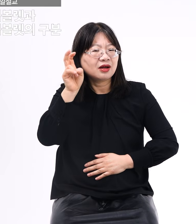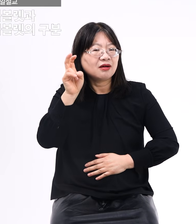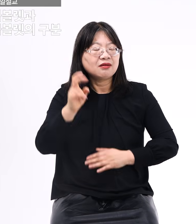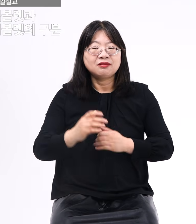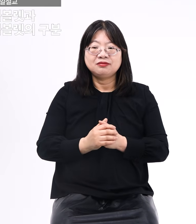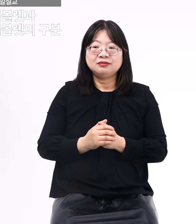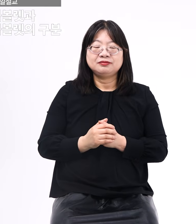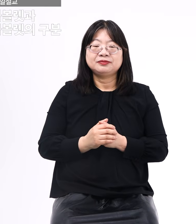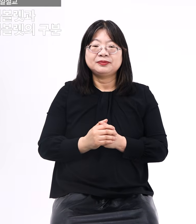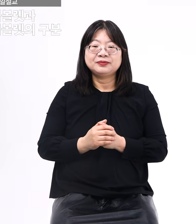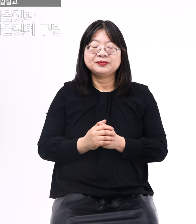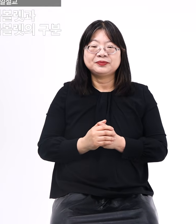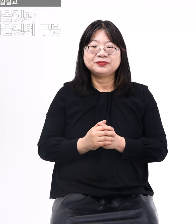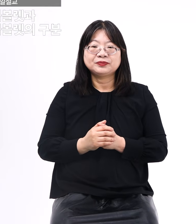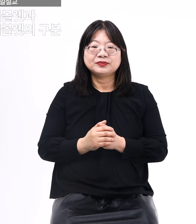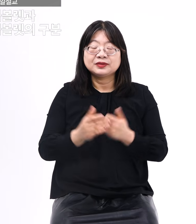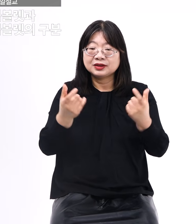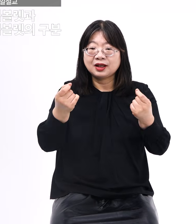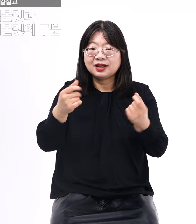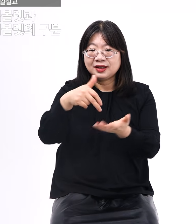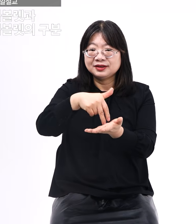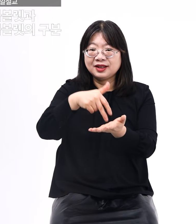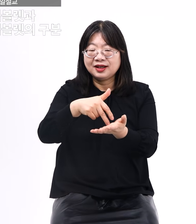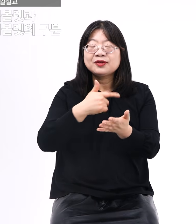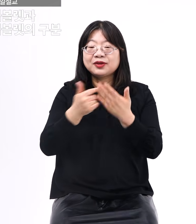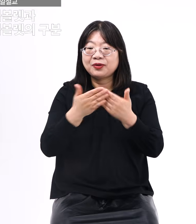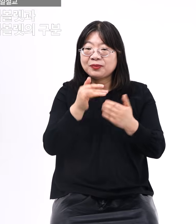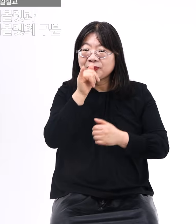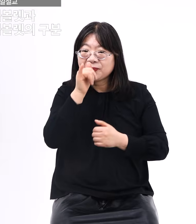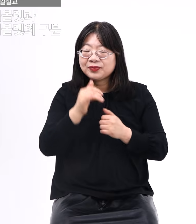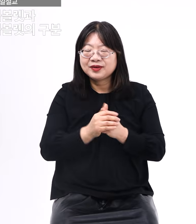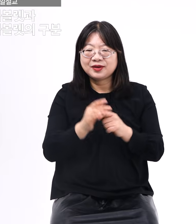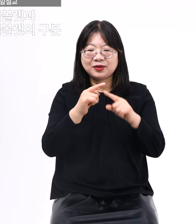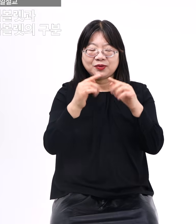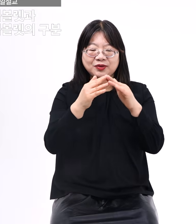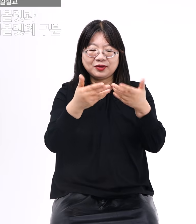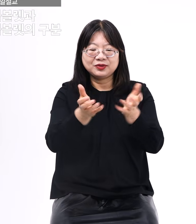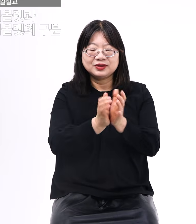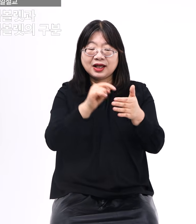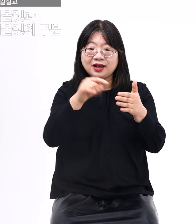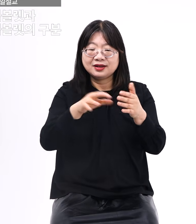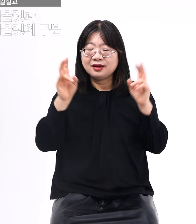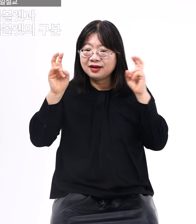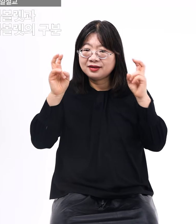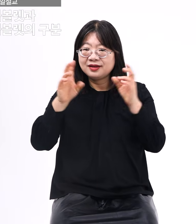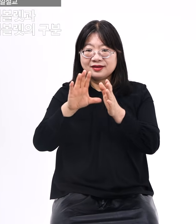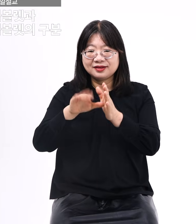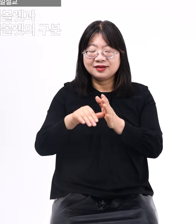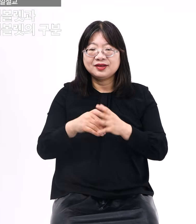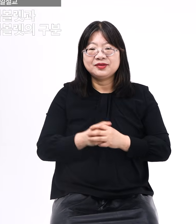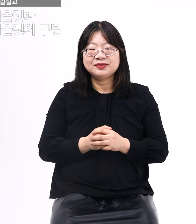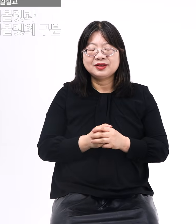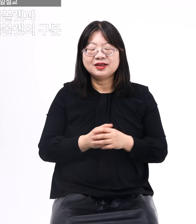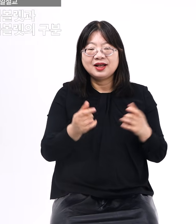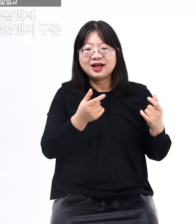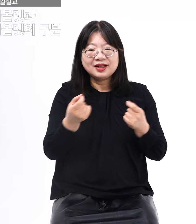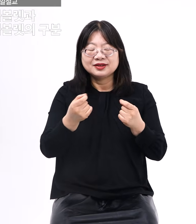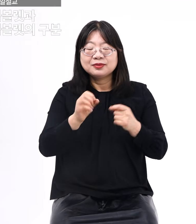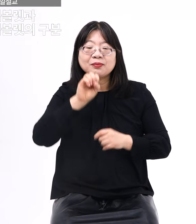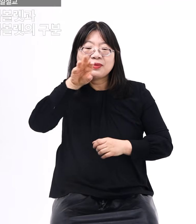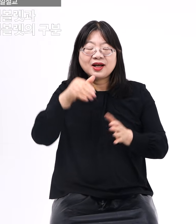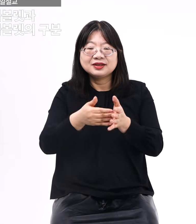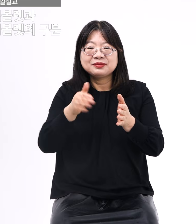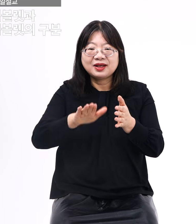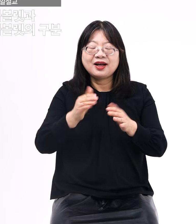자, 여러분 이런 경우 많이 겪죠. 교회 공동체에서나 회사에서 같은 얘기를